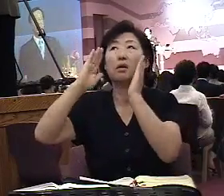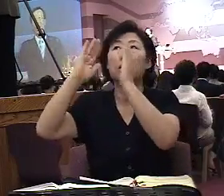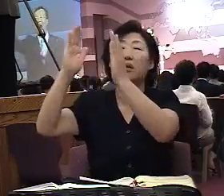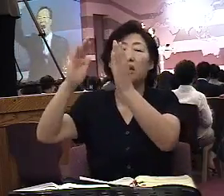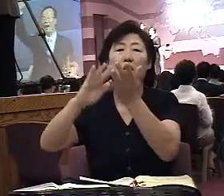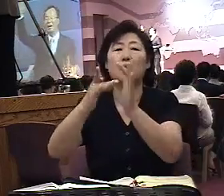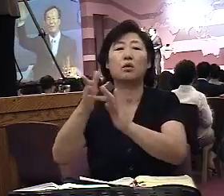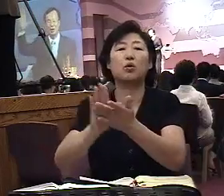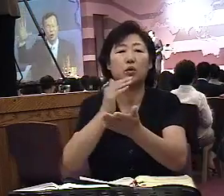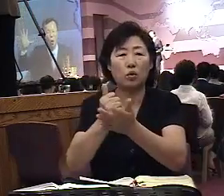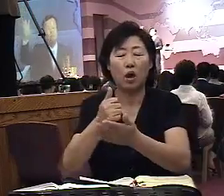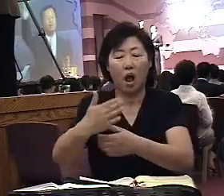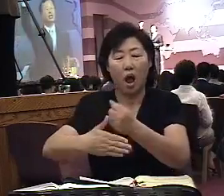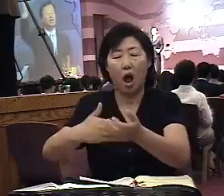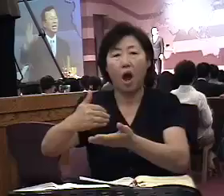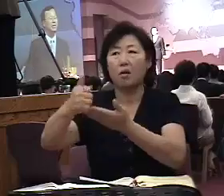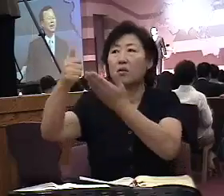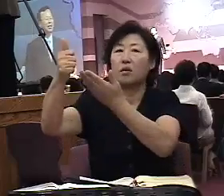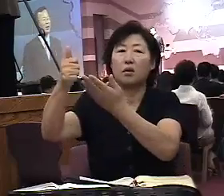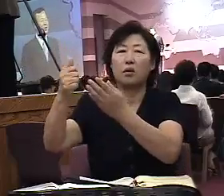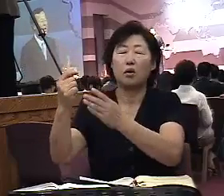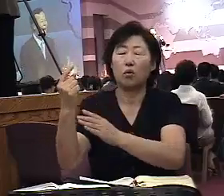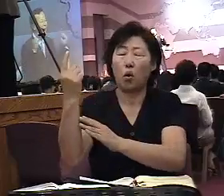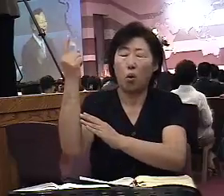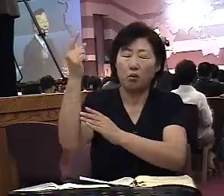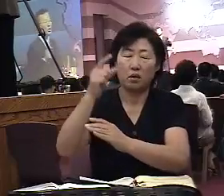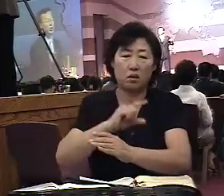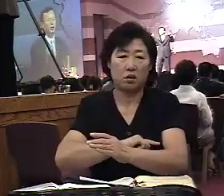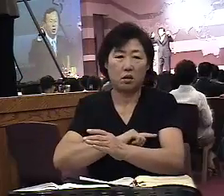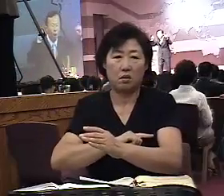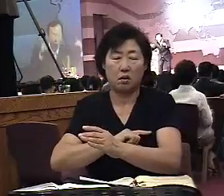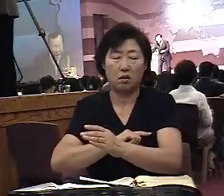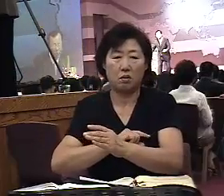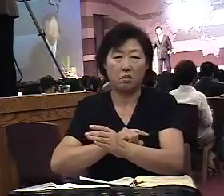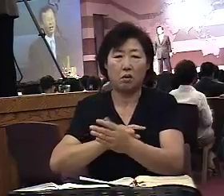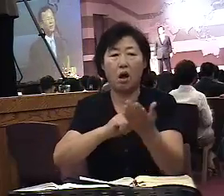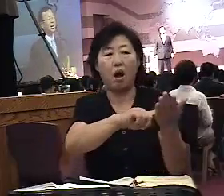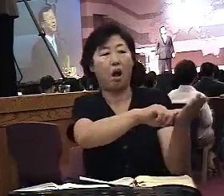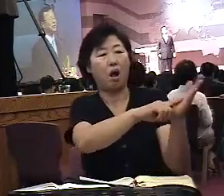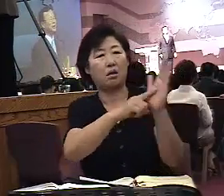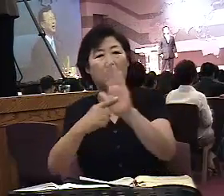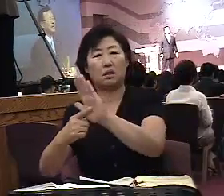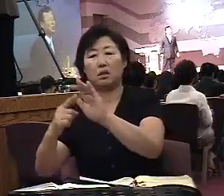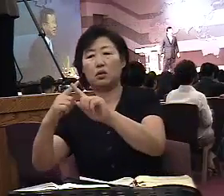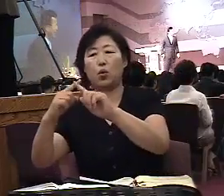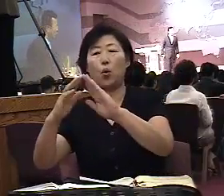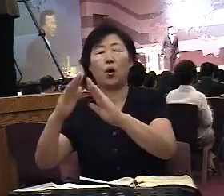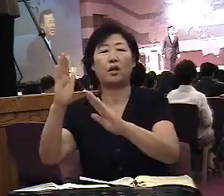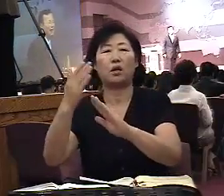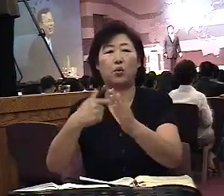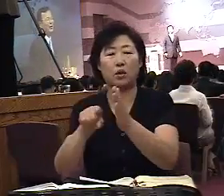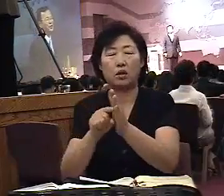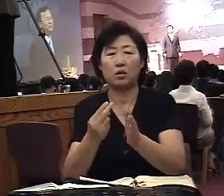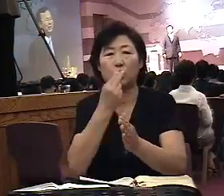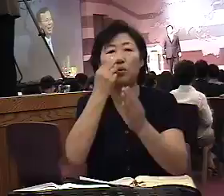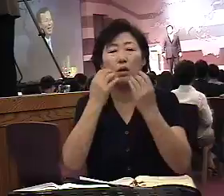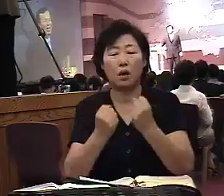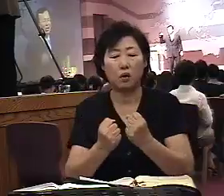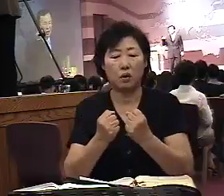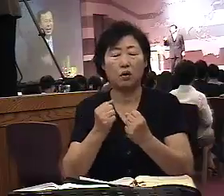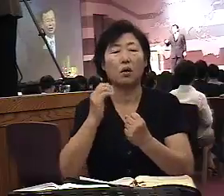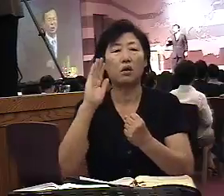예수 그리스도가 하나님께서 높이신 이름이라는 것을 알려주는 교회가 되기 위하여서 우리가 존재한다는